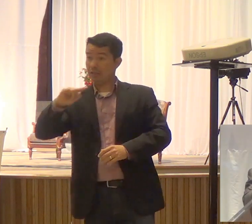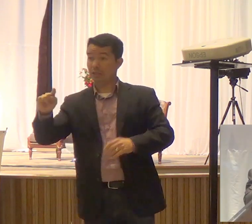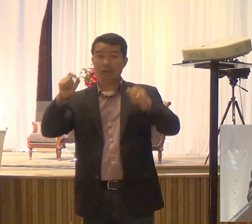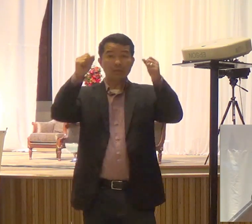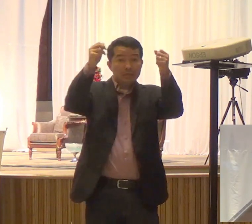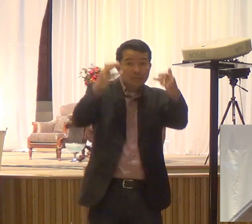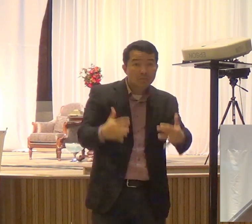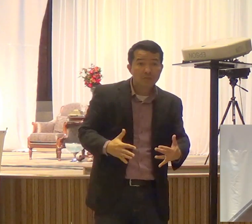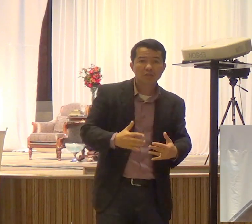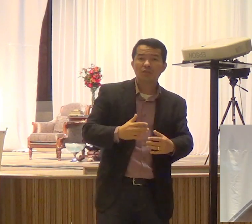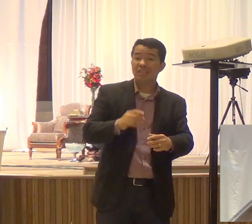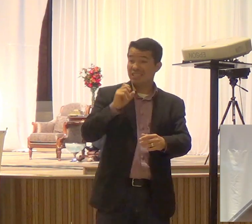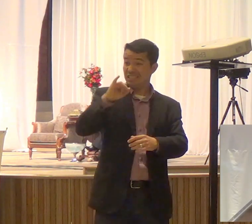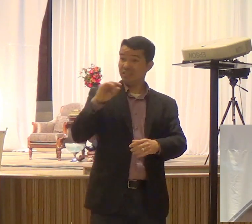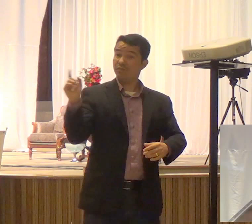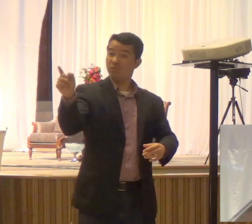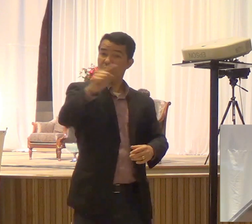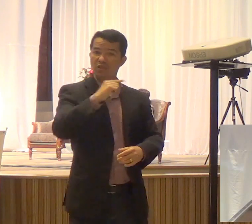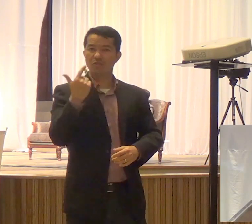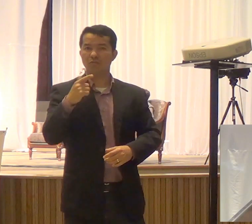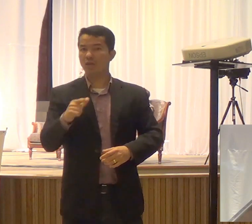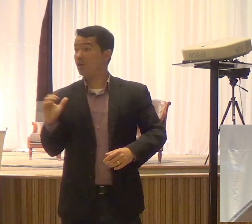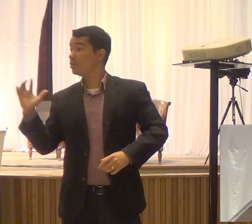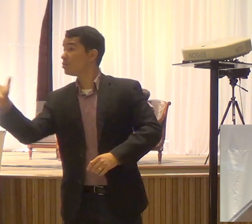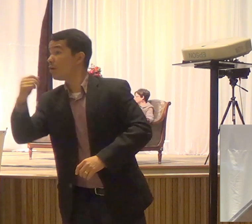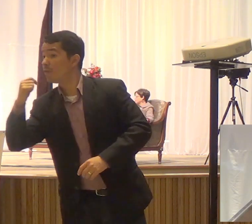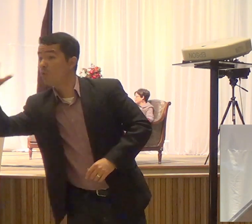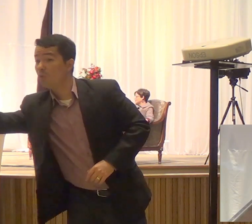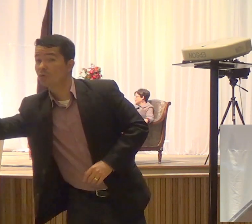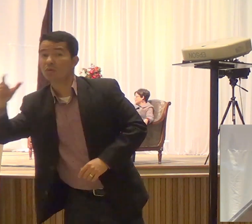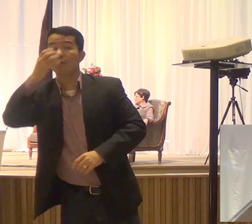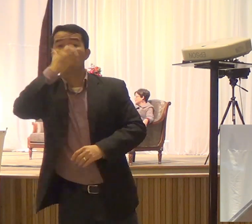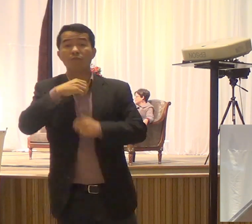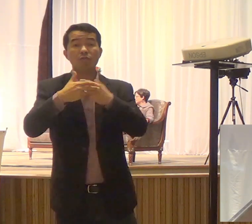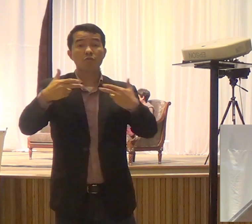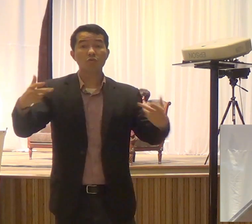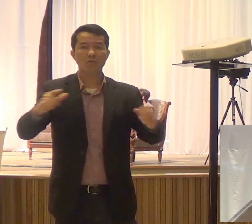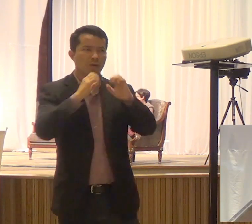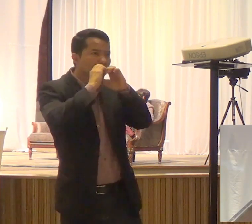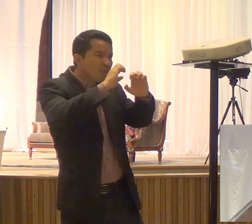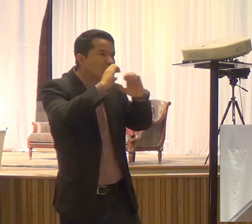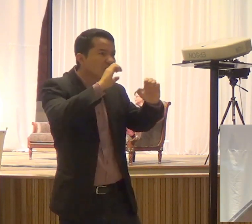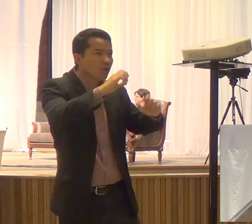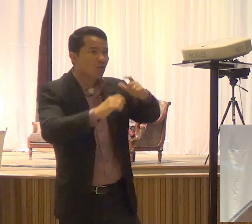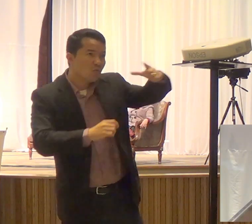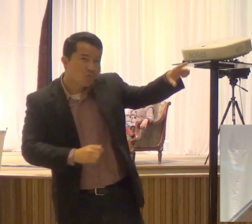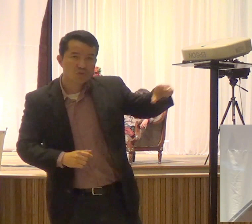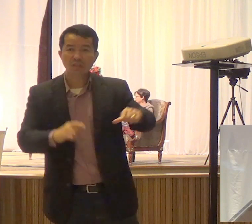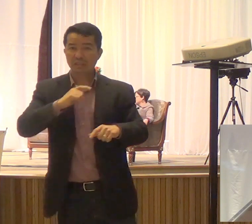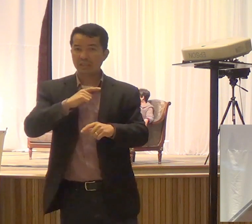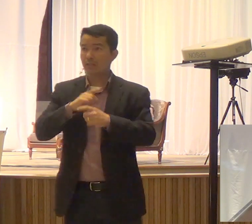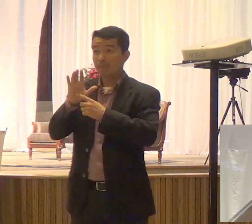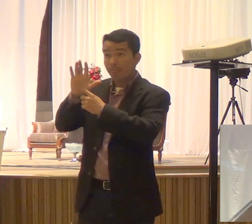consequência de não ser frutífero, de não ser aquele que obedece a Deus, dando frutos na sua vida, dia a dia, bonitinho, uma